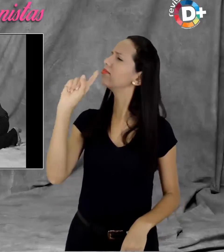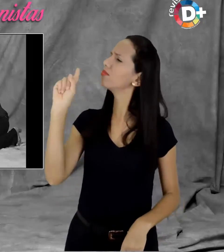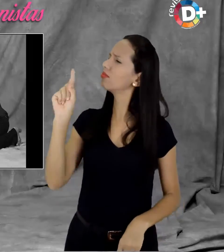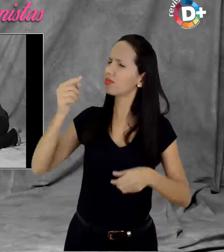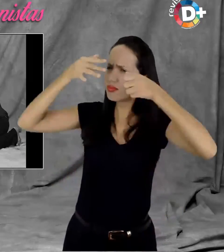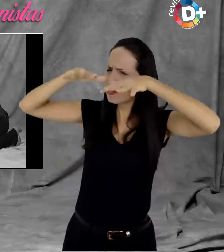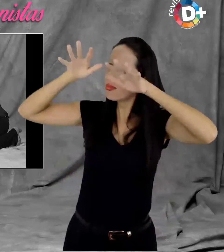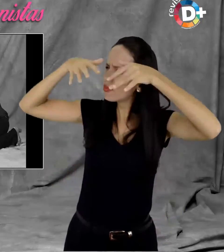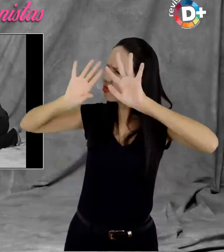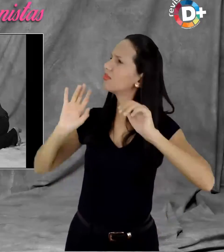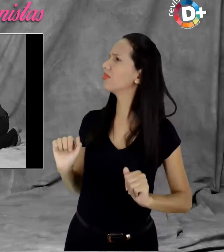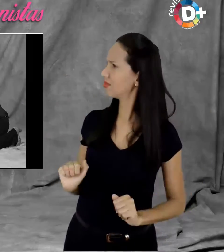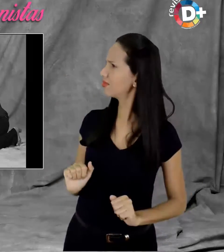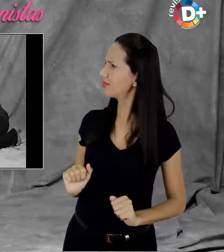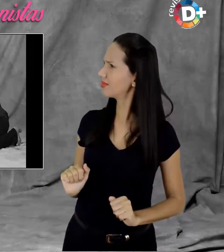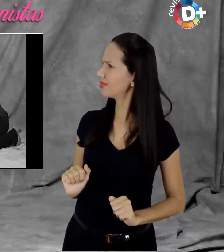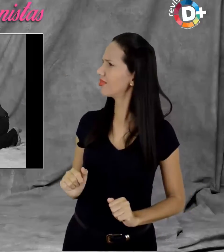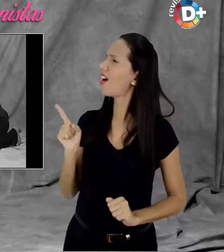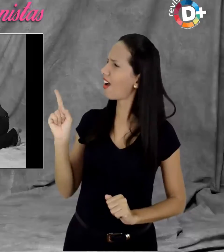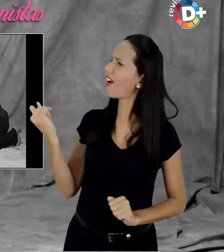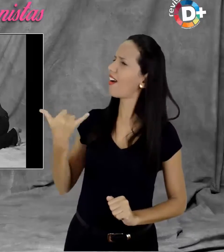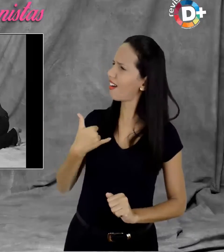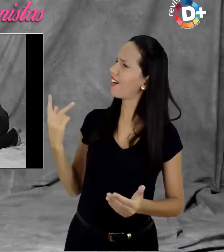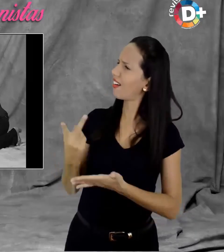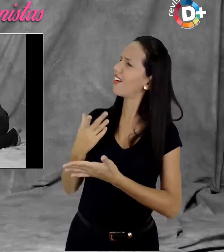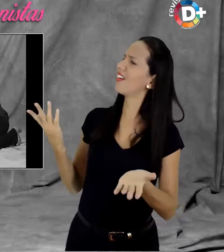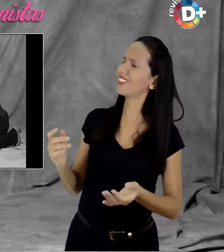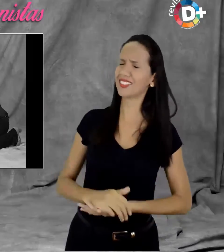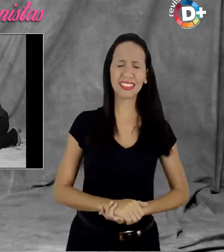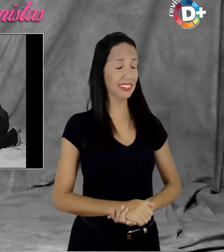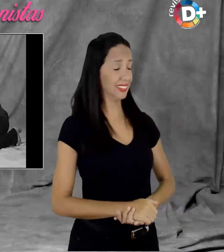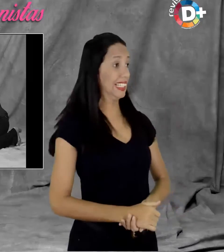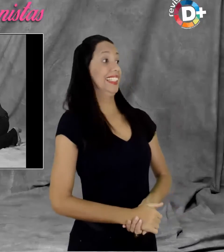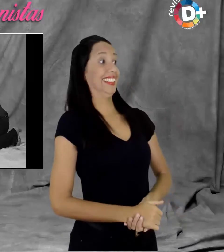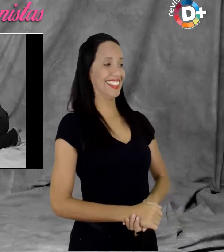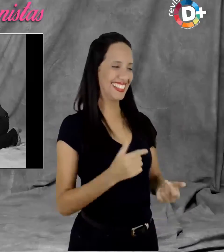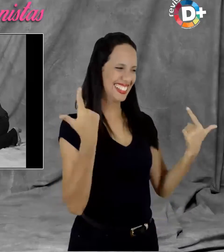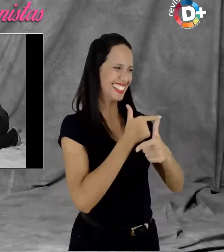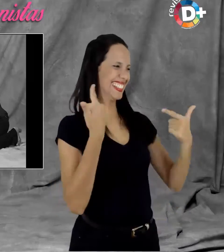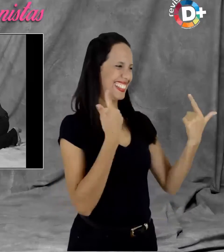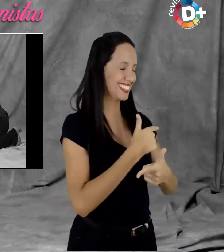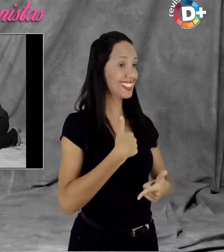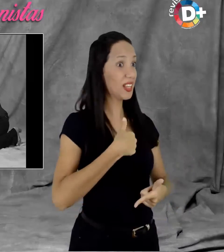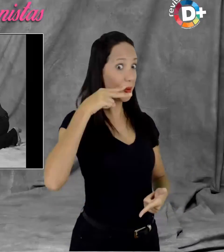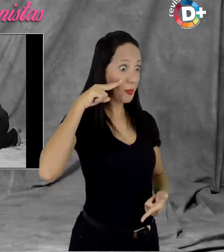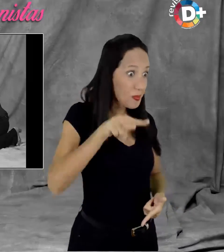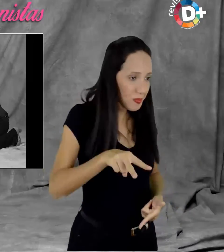rebateu. Batom não, máscara para cílios. Você quer dizer. Caímos na risada. Eu